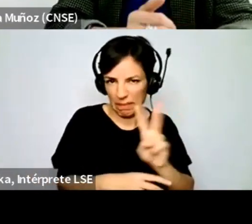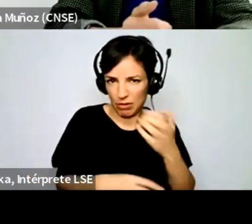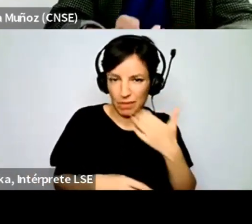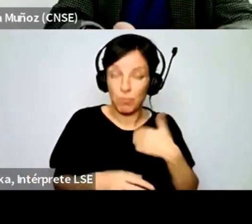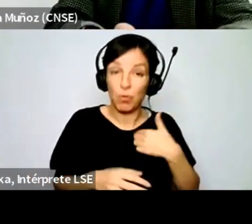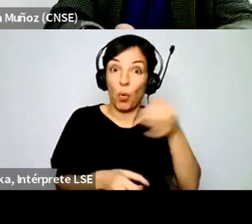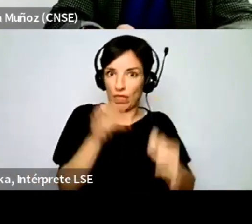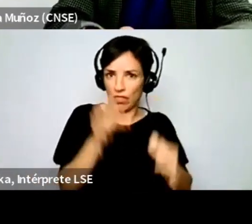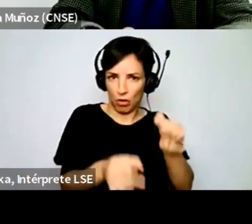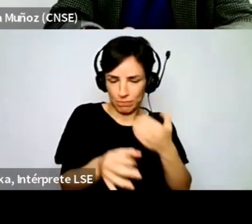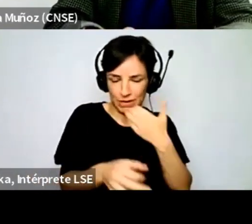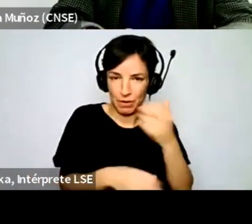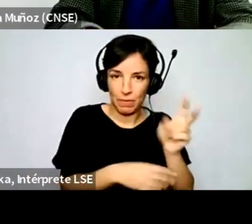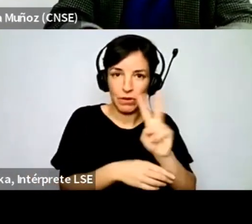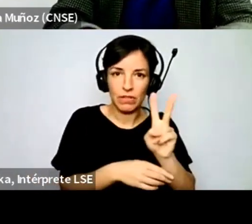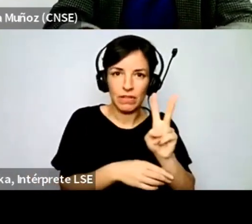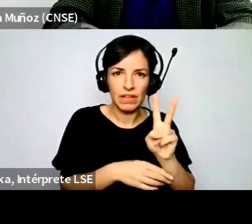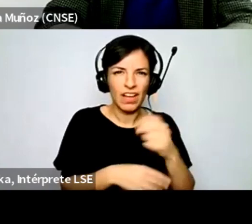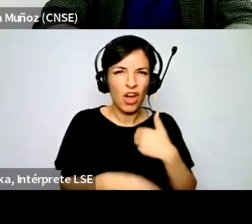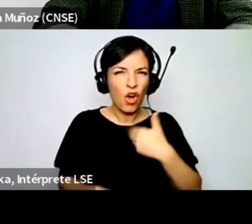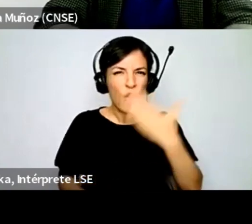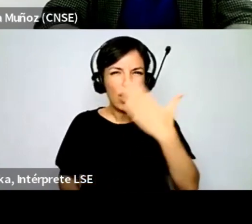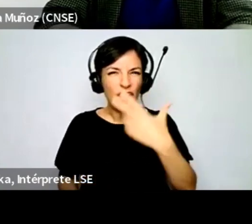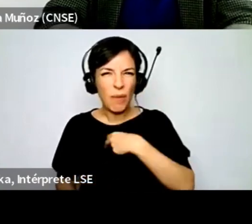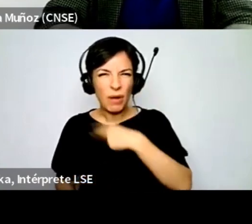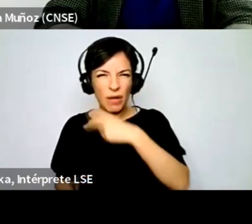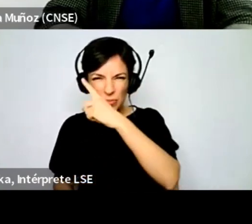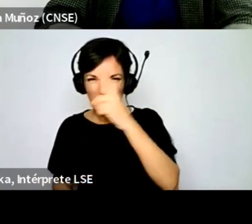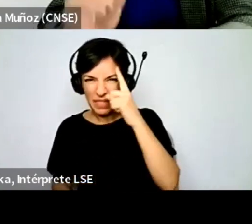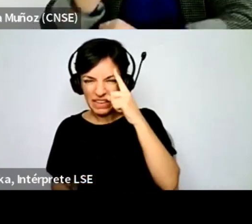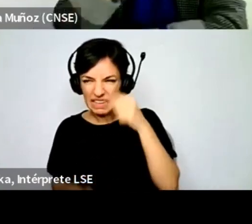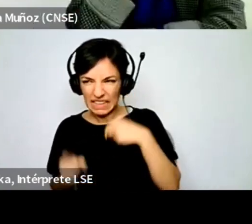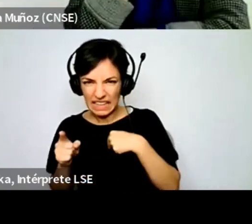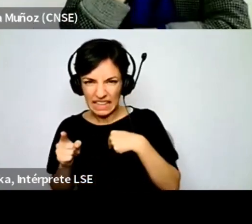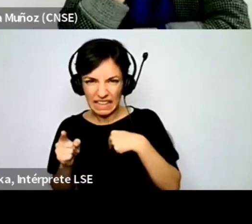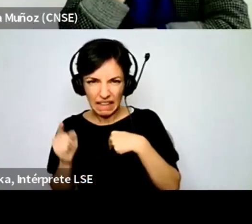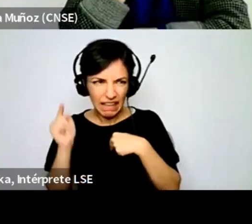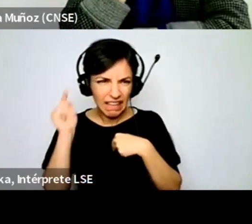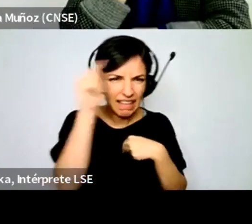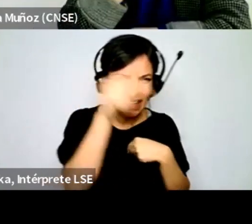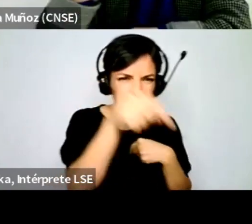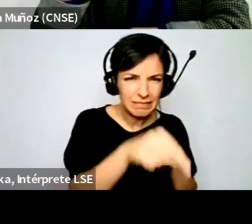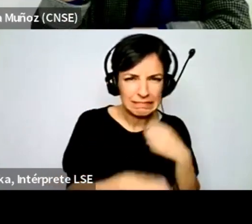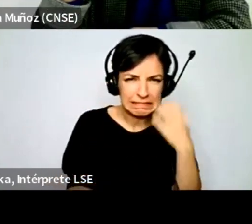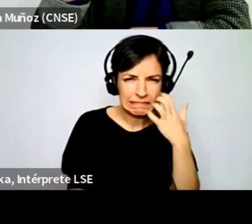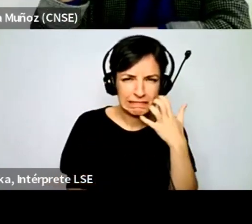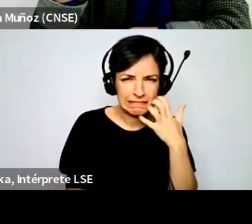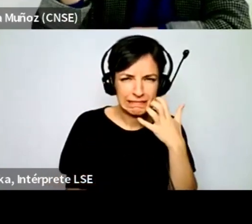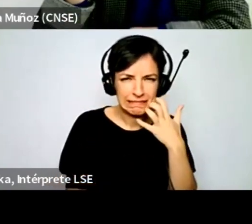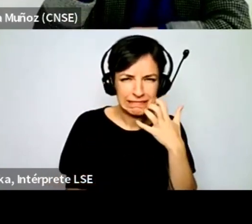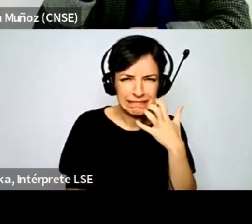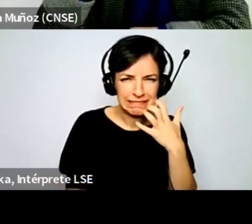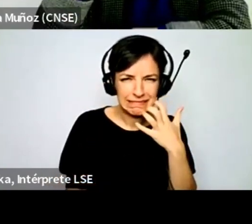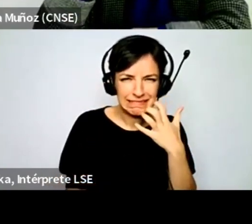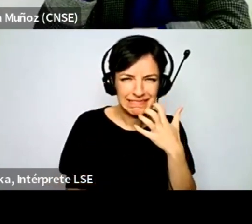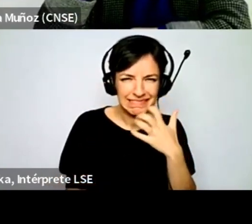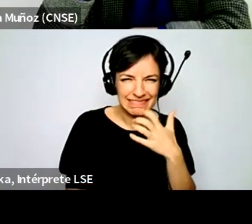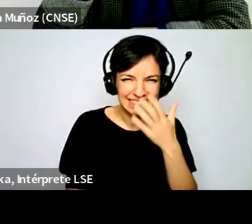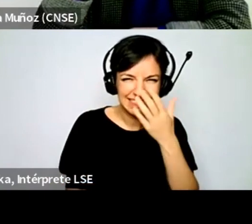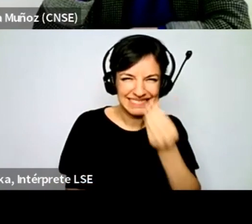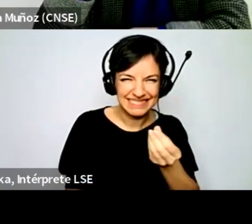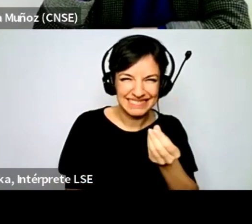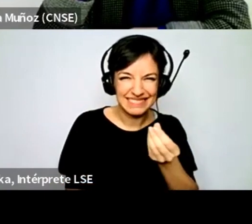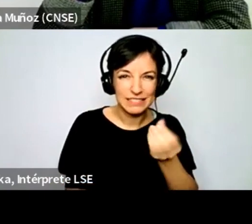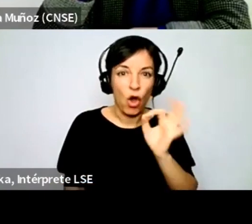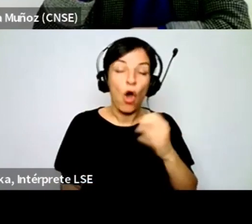muy raro que el Colegio de la Abogacía de Madrid pudiera ir a